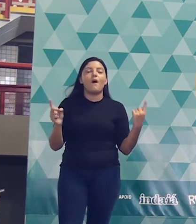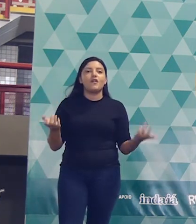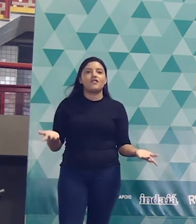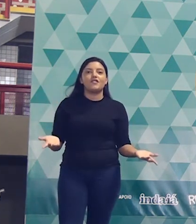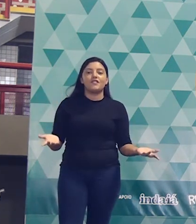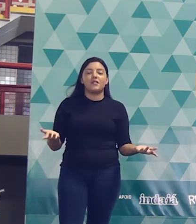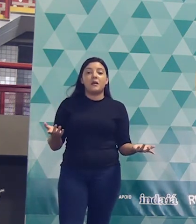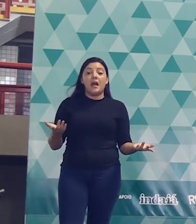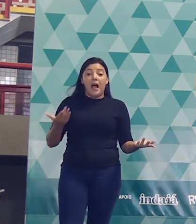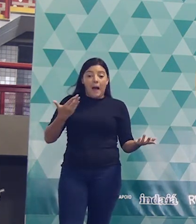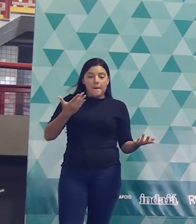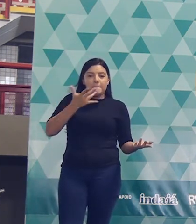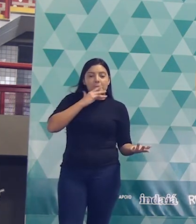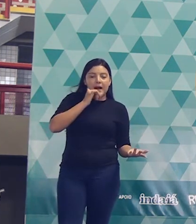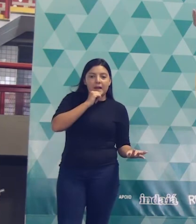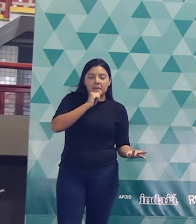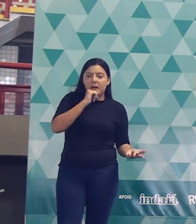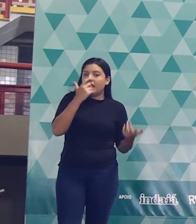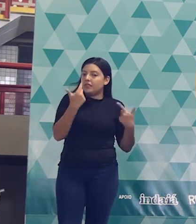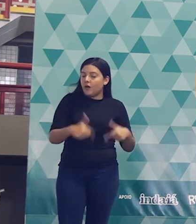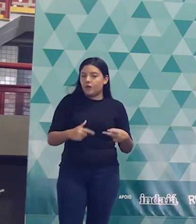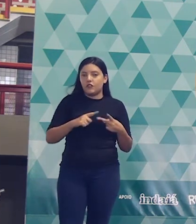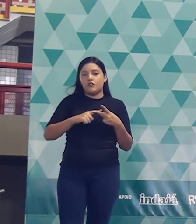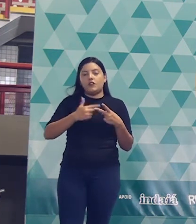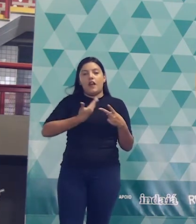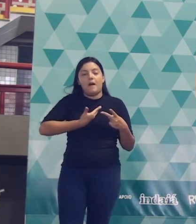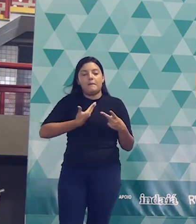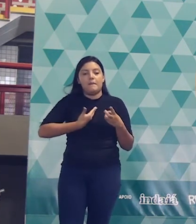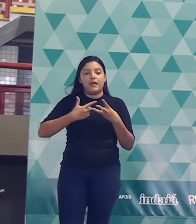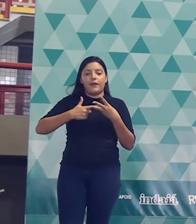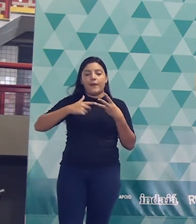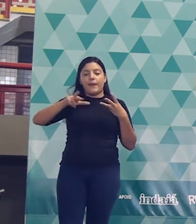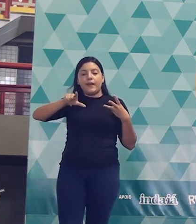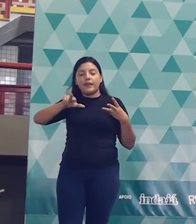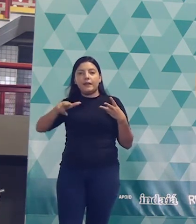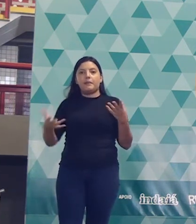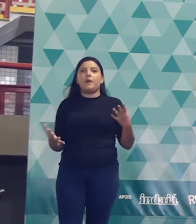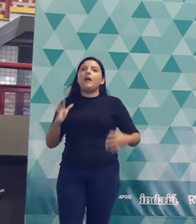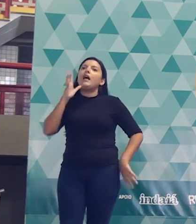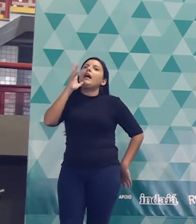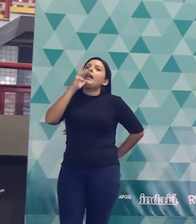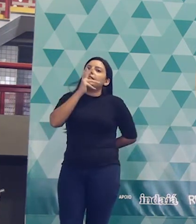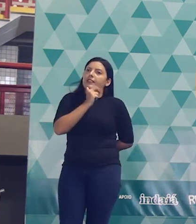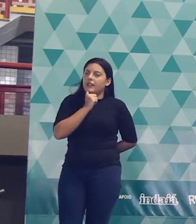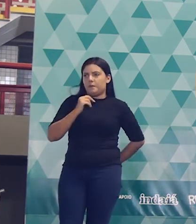irmãos, ele não esperava nada além da morte, que demorou a chegar.